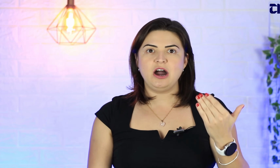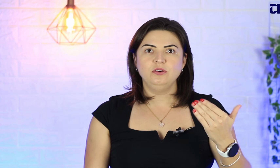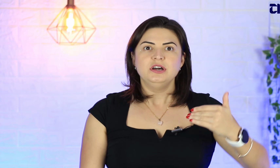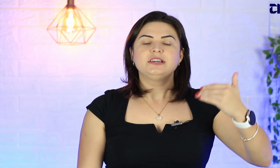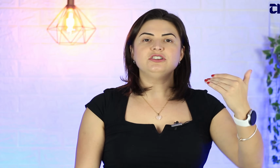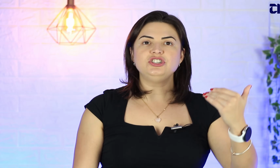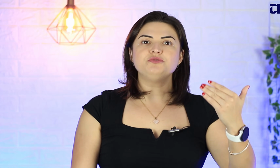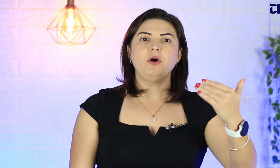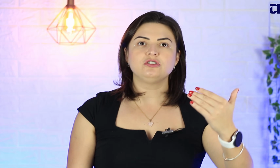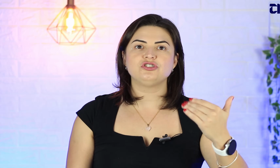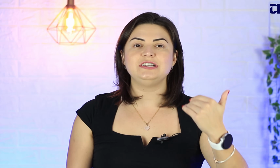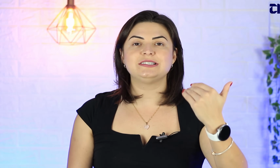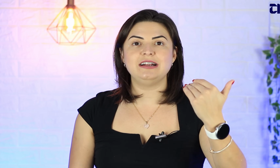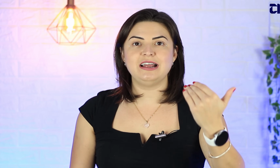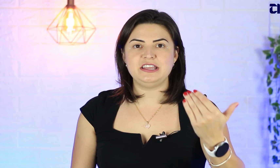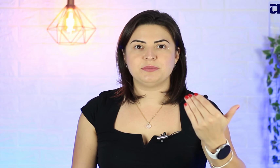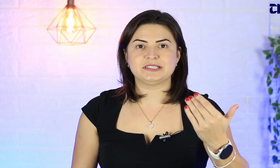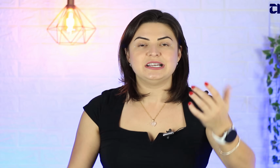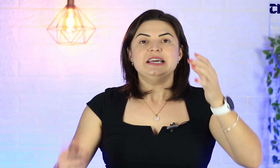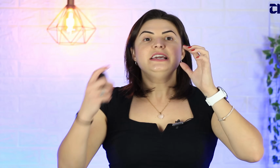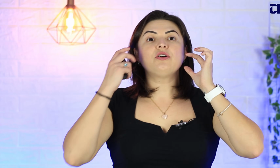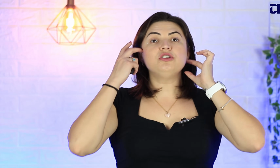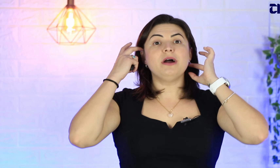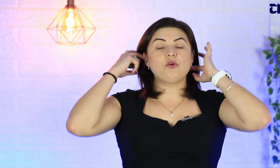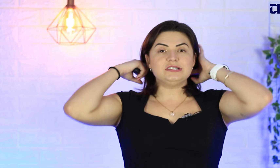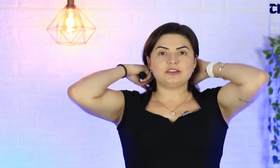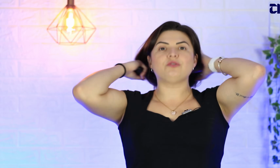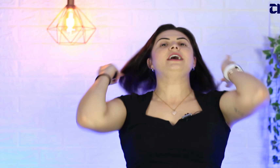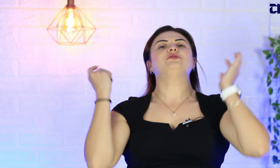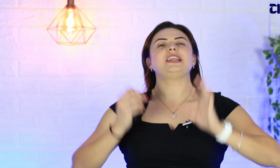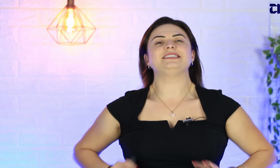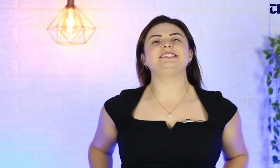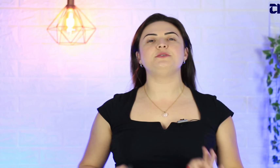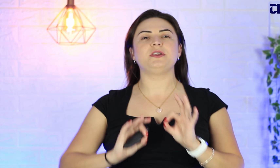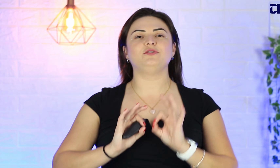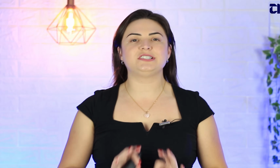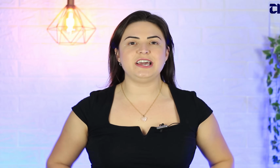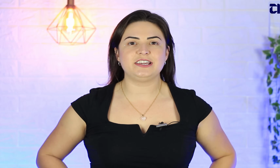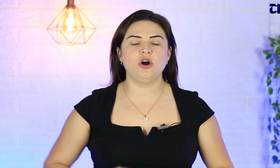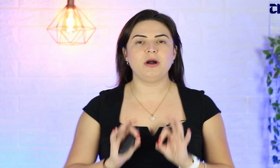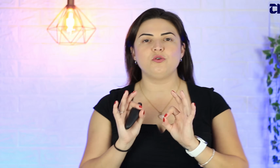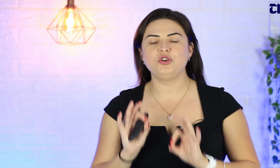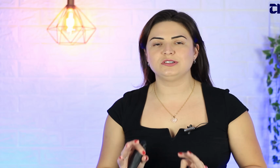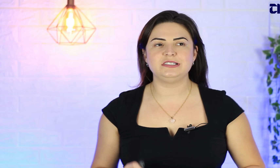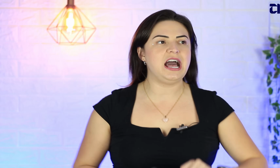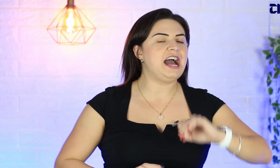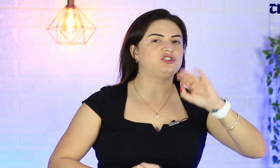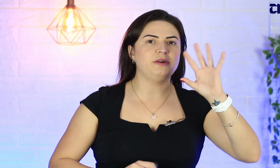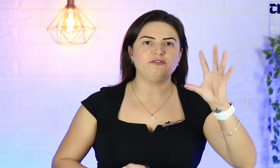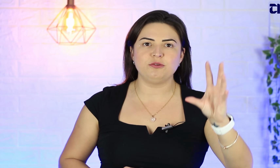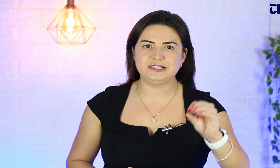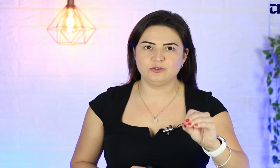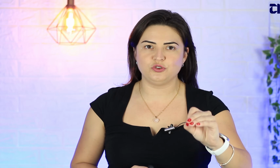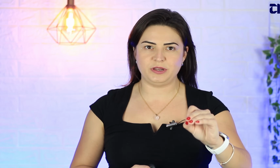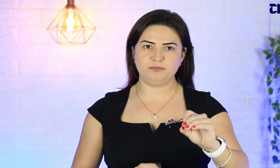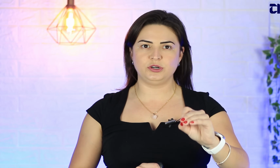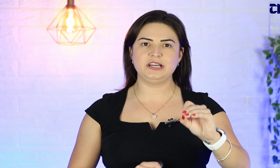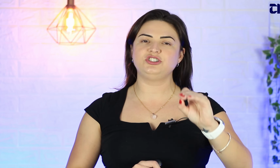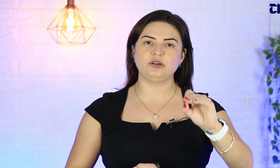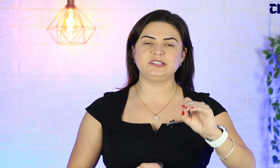que a gente pode utilizar na Libras. E agora, uma coisa que eu quero trazer pra você aqui, ó. Uma curiosidade, uma informação super importante é